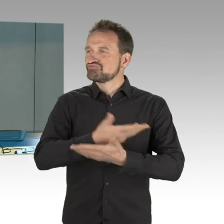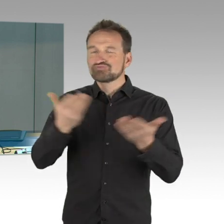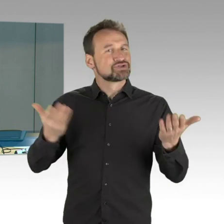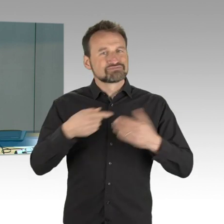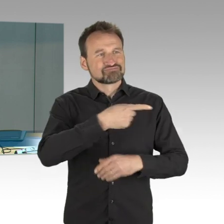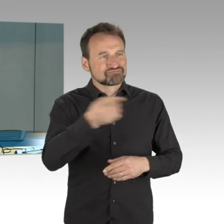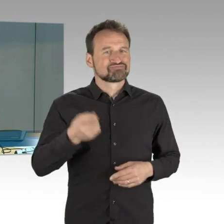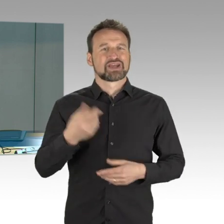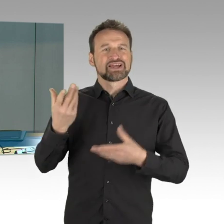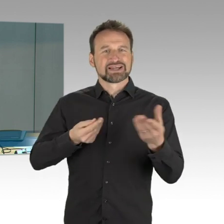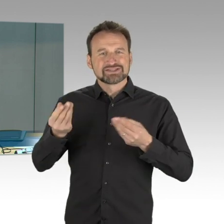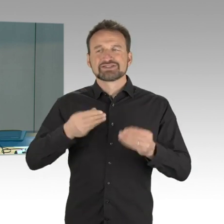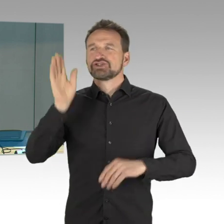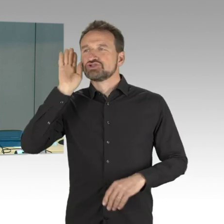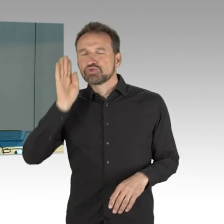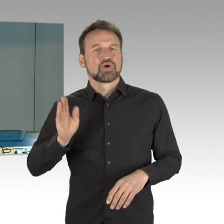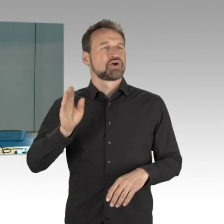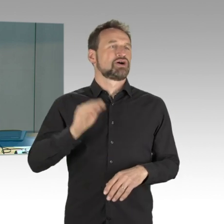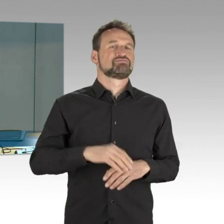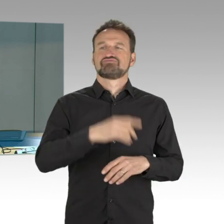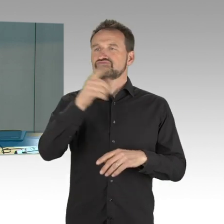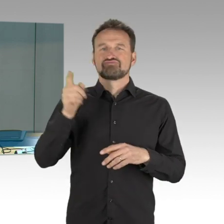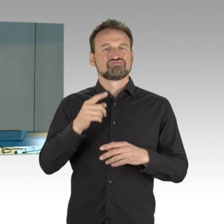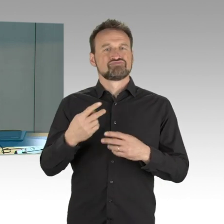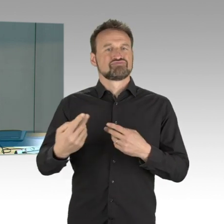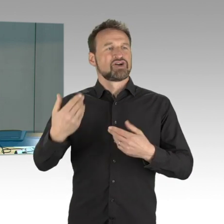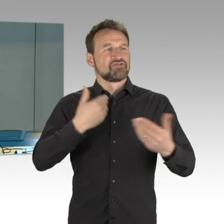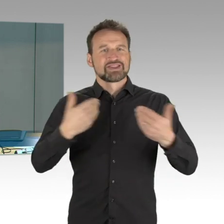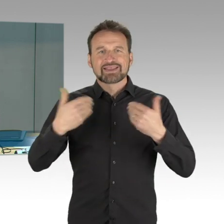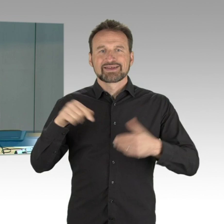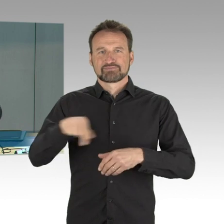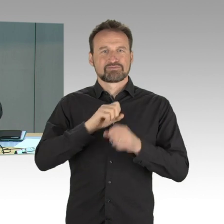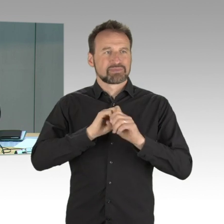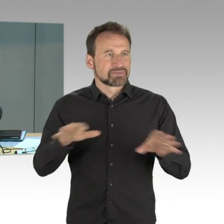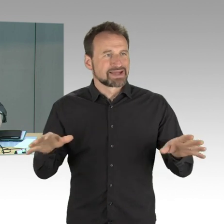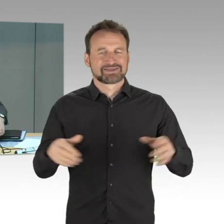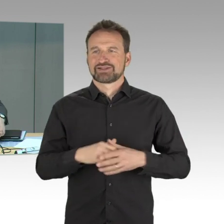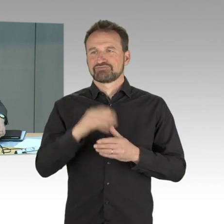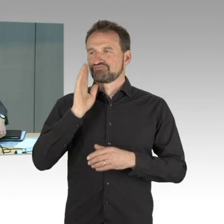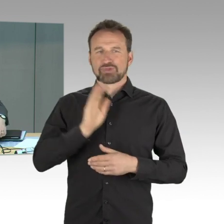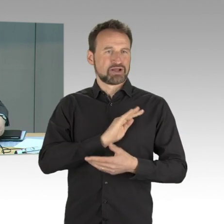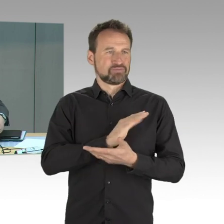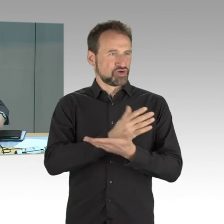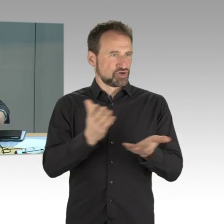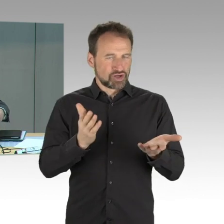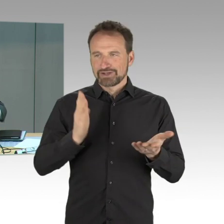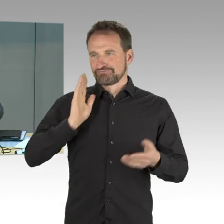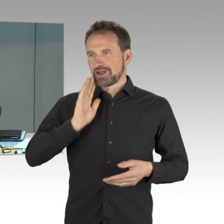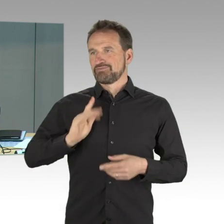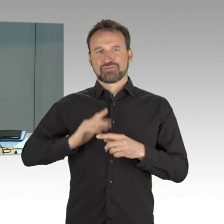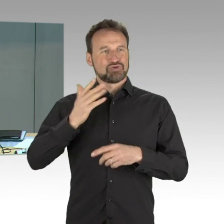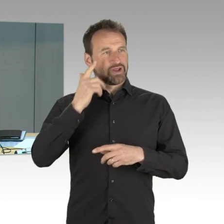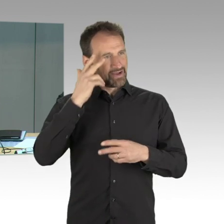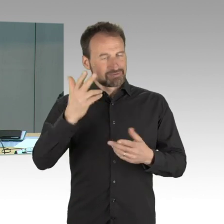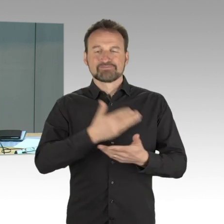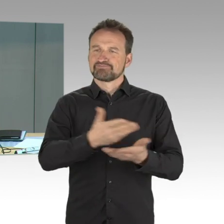sowie die Vertreterinnen und Vertreter der Medien sehr herzlich. Meine Damen und Herren, liebe Kolleginnen und Kollegen, ich darf Sie bitten, sich